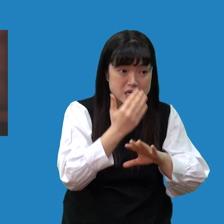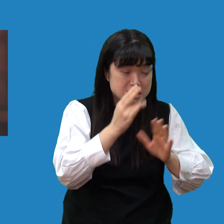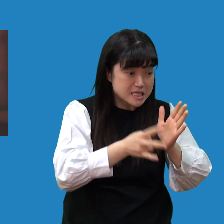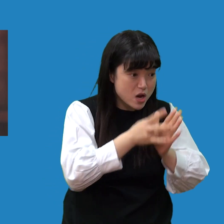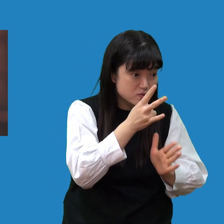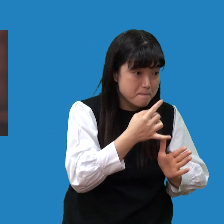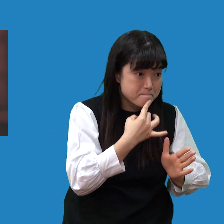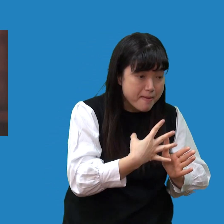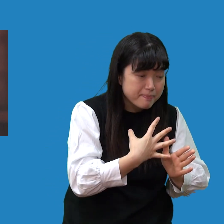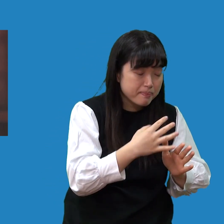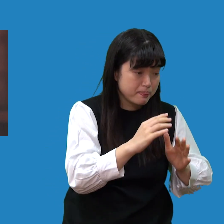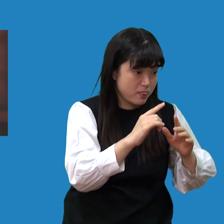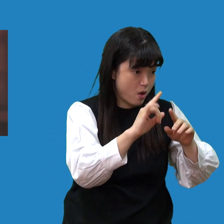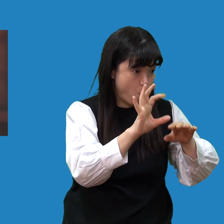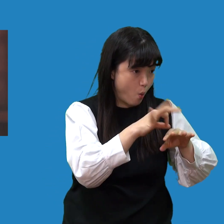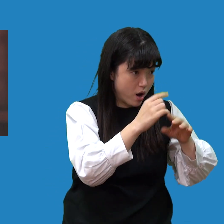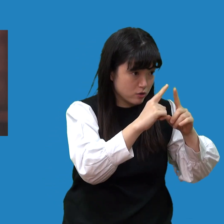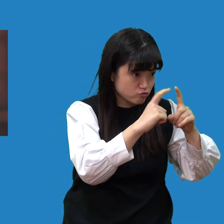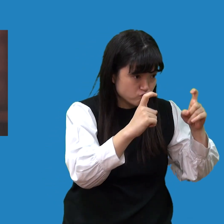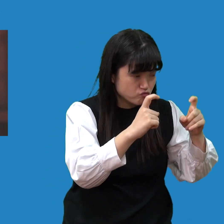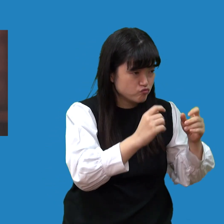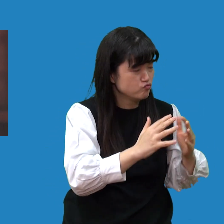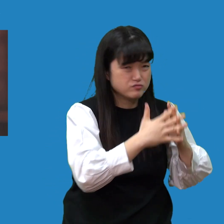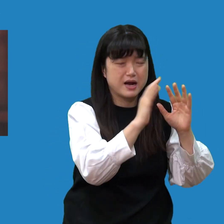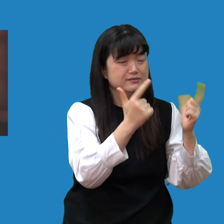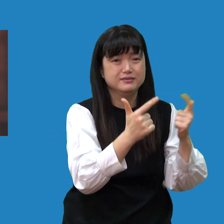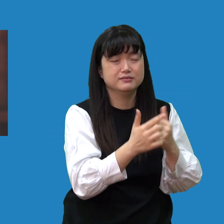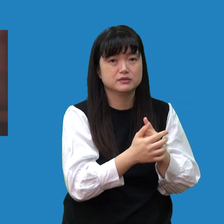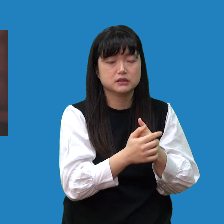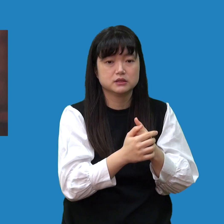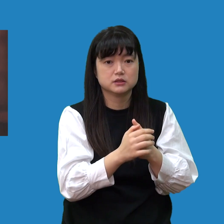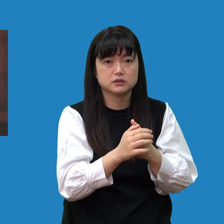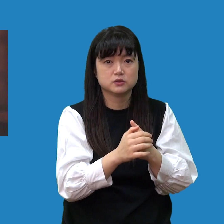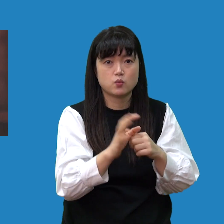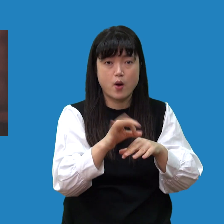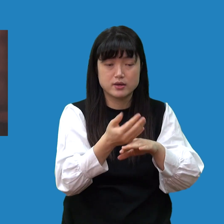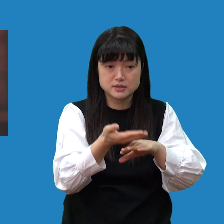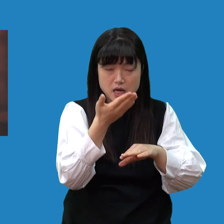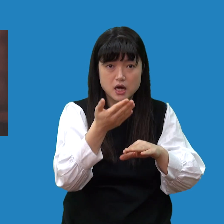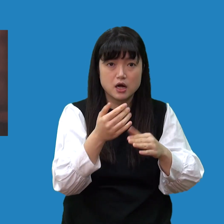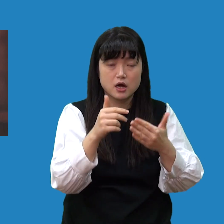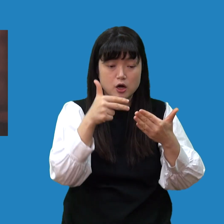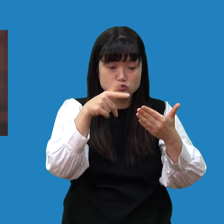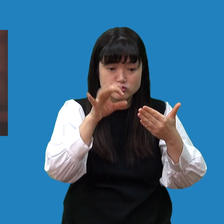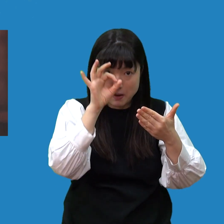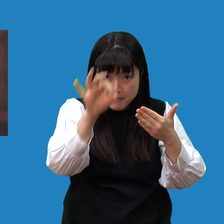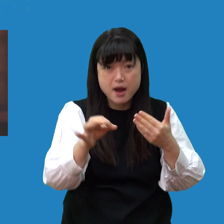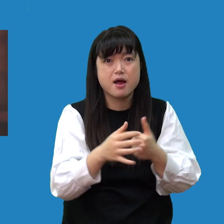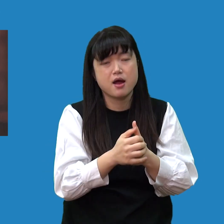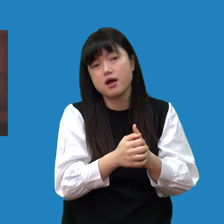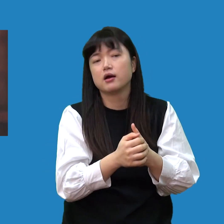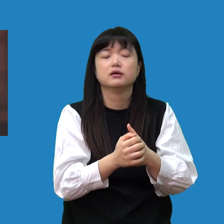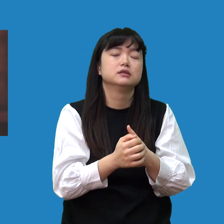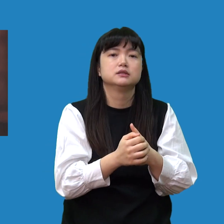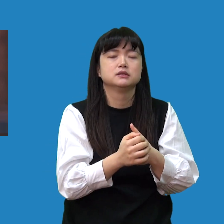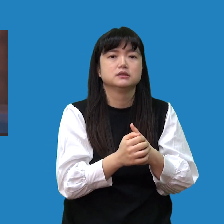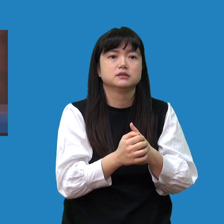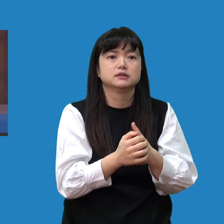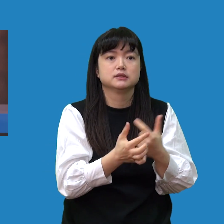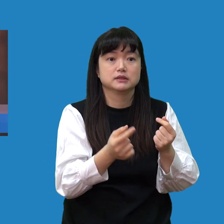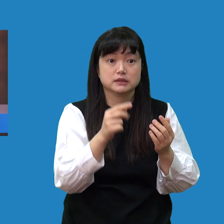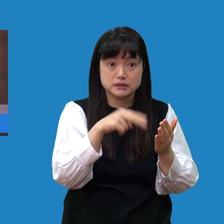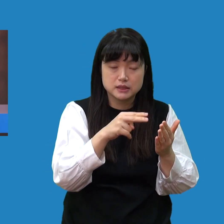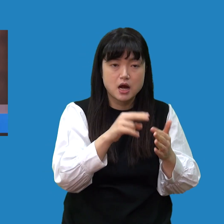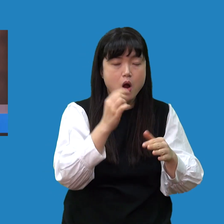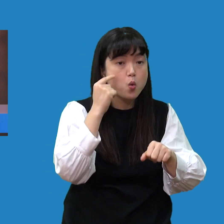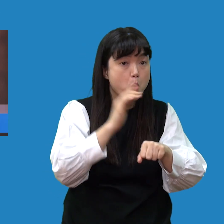예루살렘에만 왕궁을 건축했던 것이 아니었습니다. 열왕기상 9장 15절을 보시면, 자, 같이 읽어요.